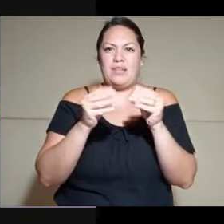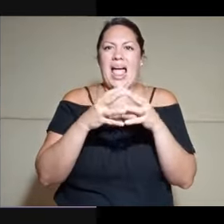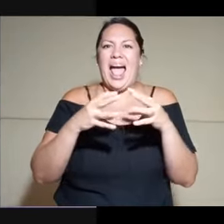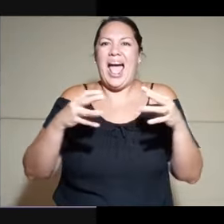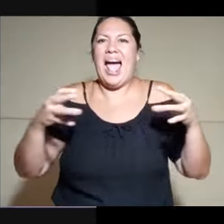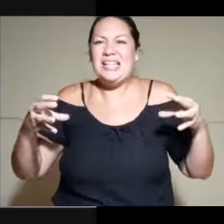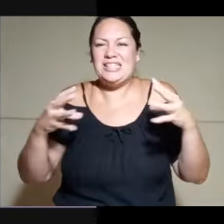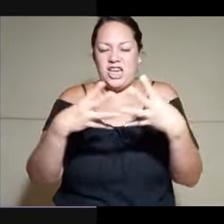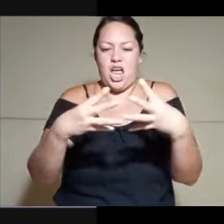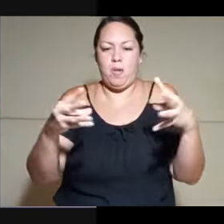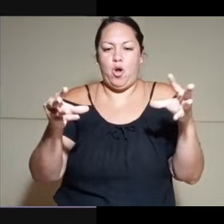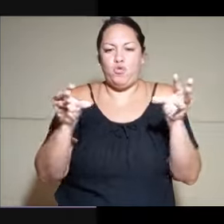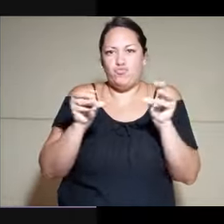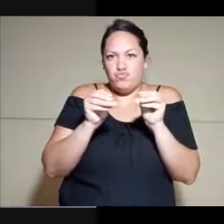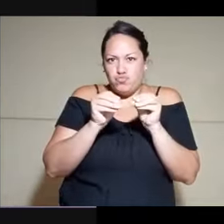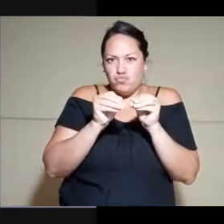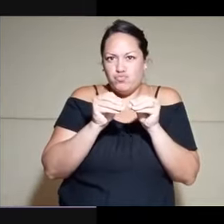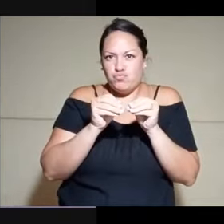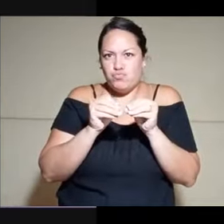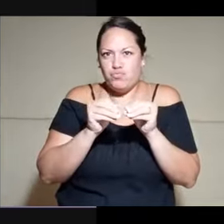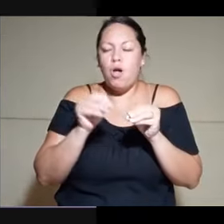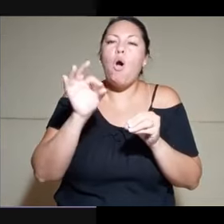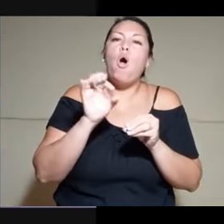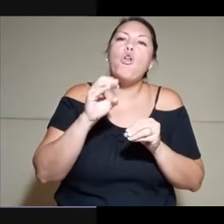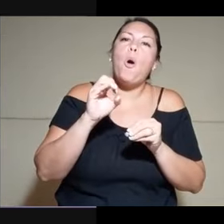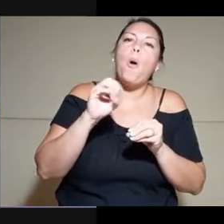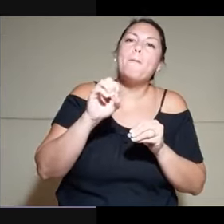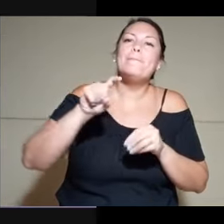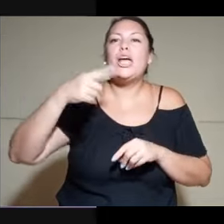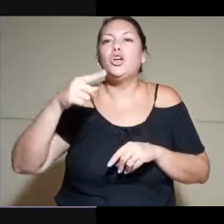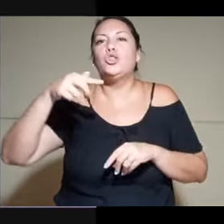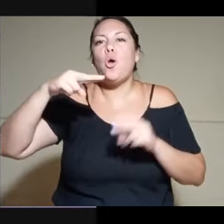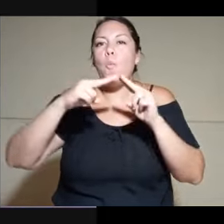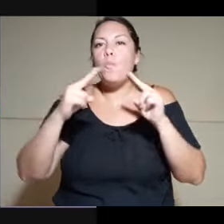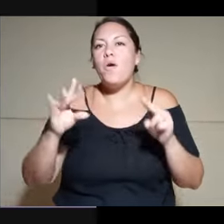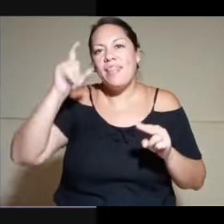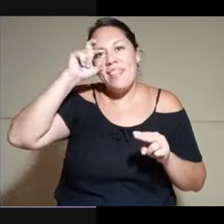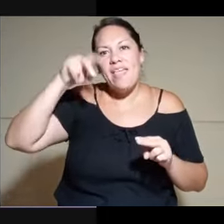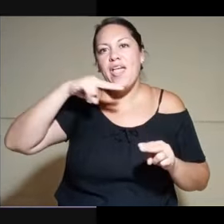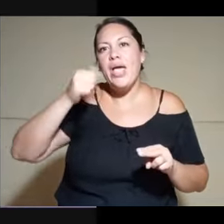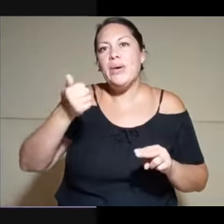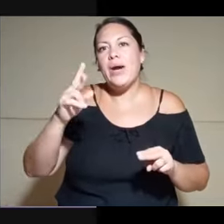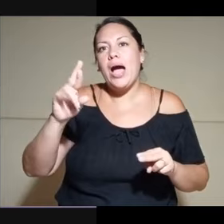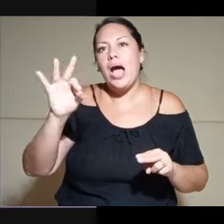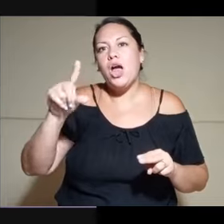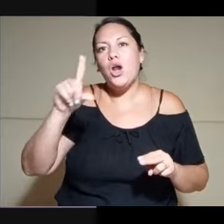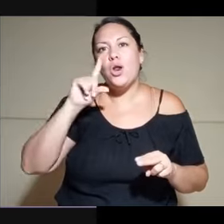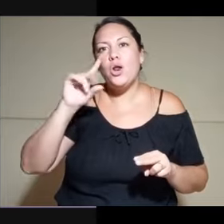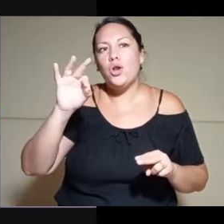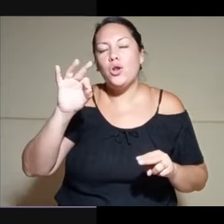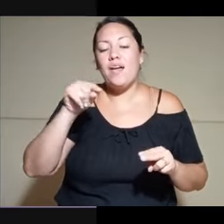ancha. La protuberancia. Como ustedes ven, la protuberancia es ancha. Por eso se llama puente de